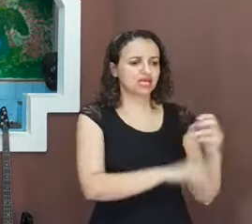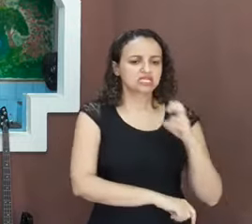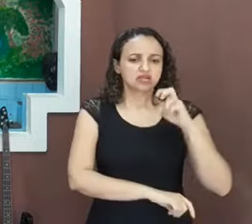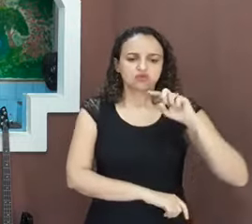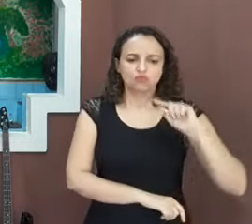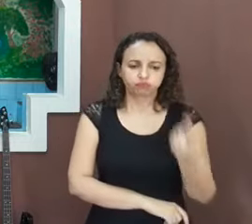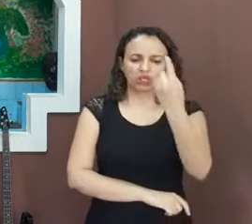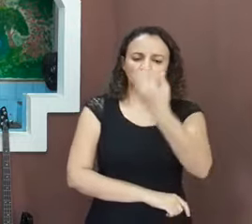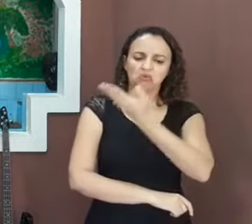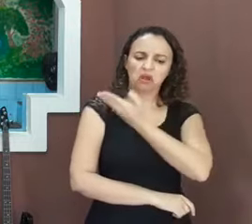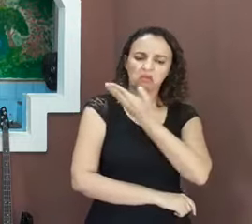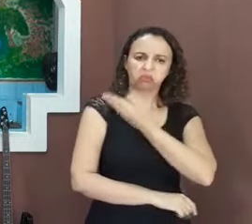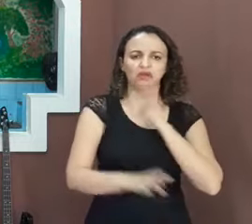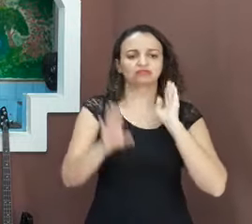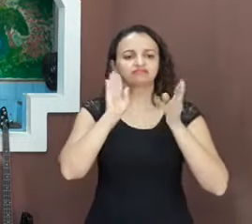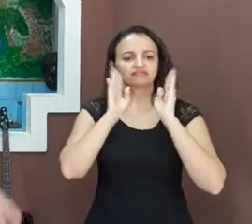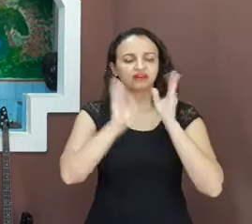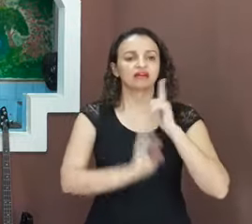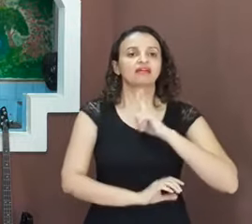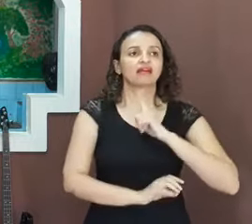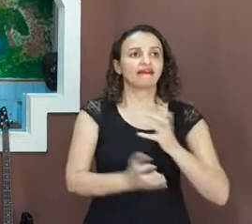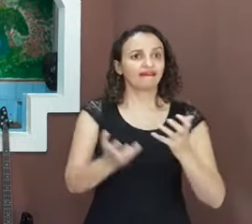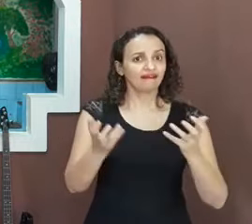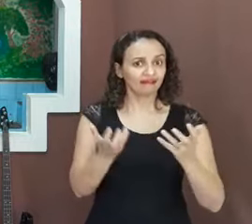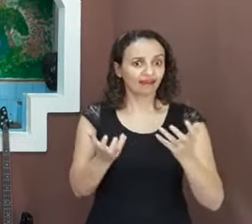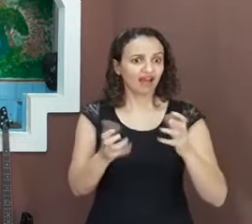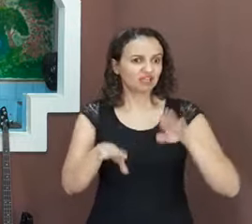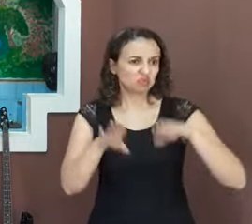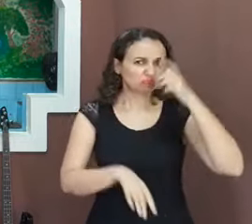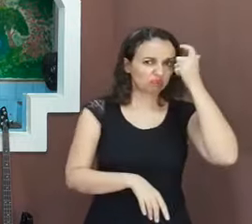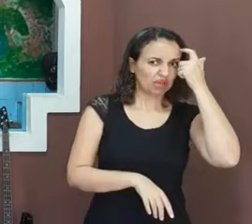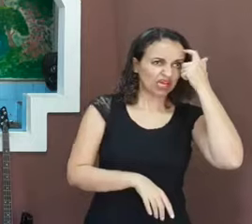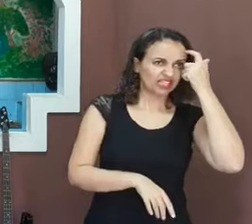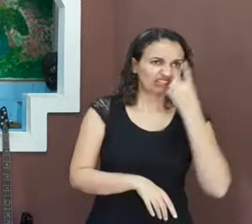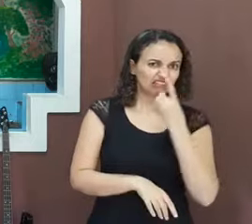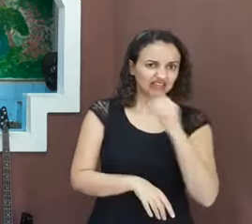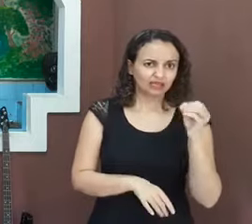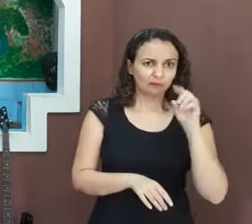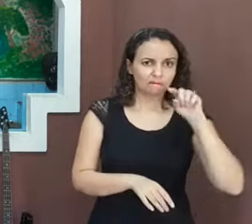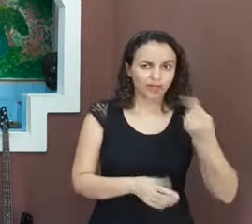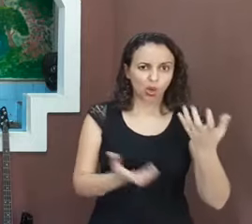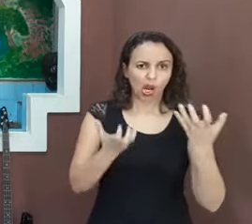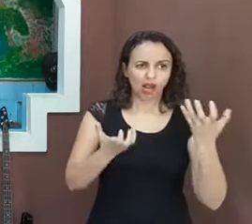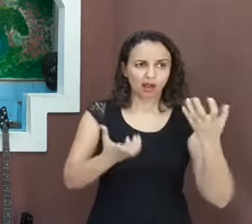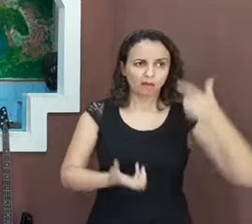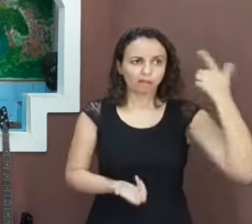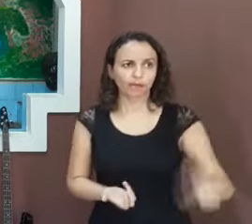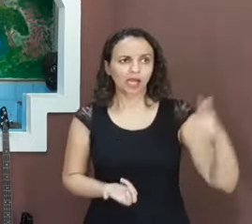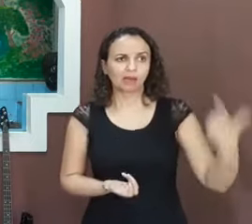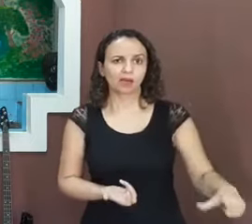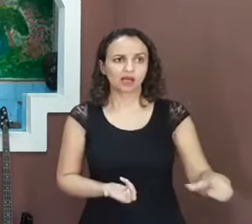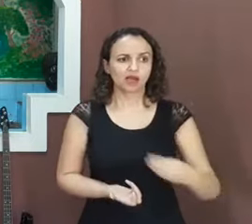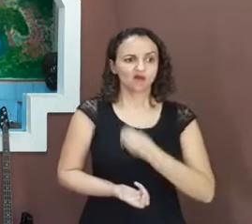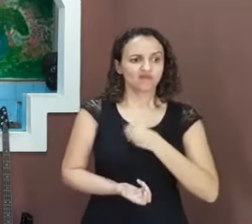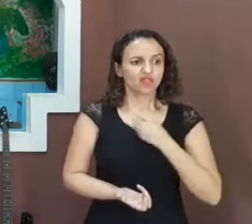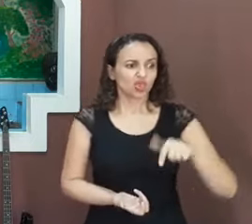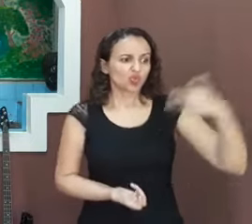Face. Tem gente que é pouco, ele tem 10 mil, né? E aí ele cuida da vida dos 5 mil, dos 10